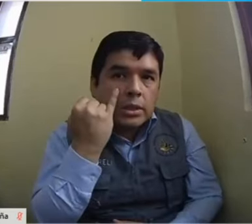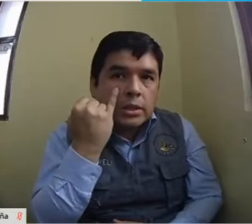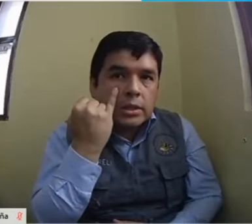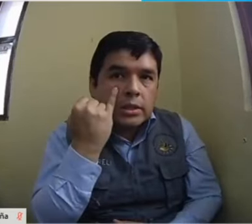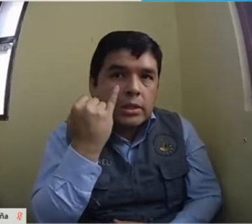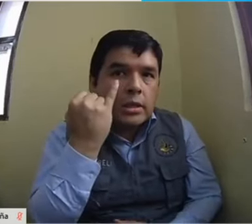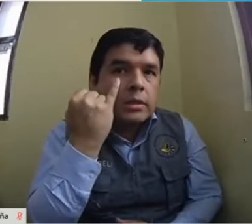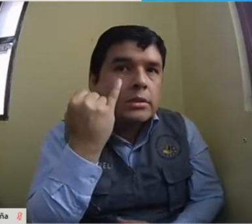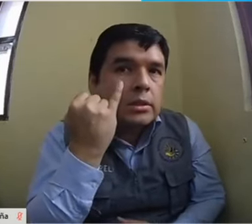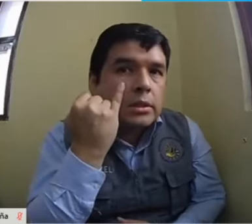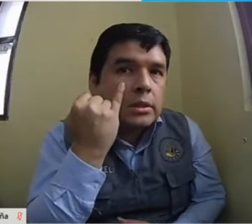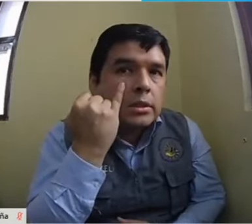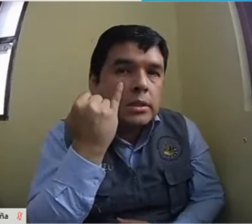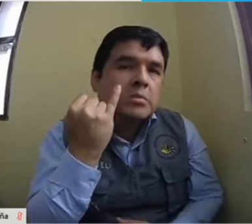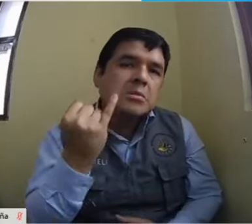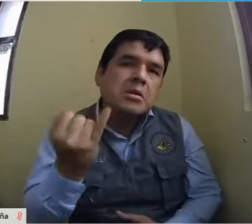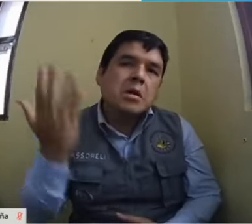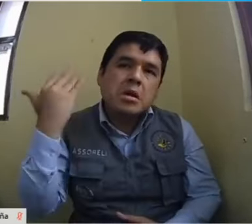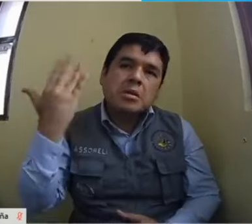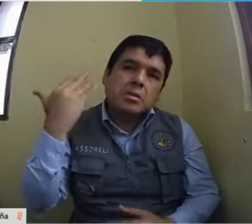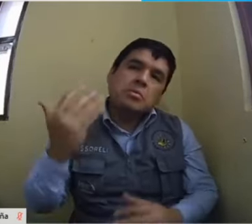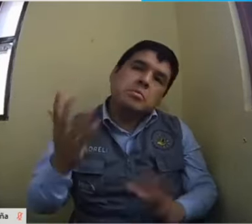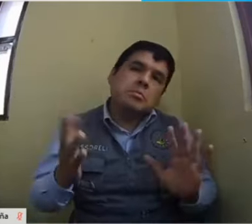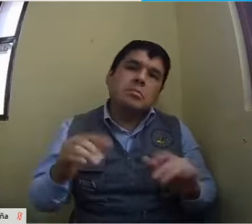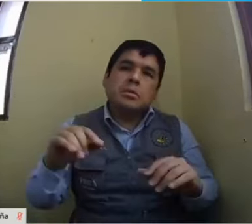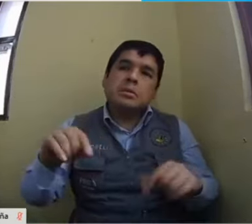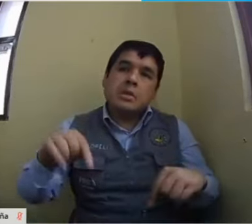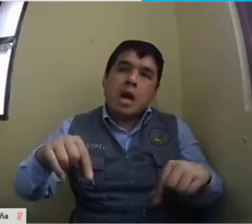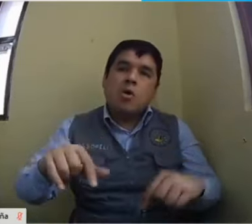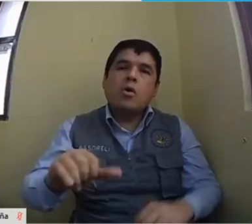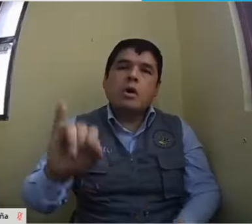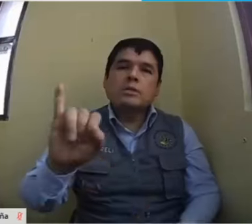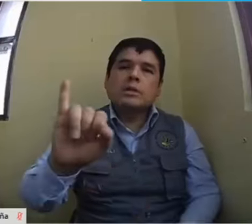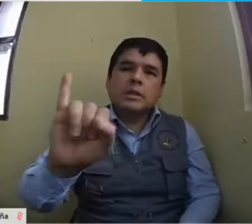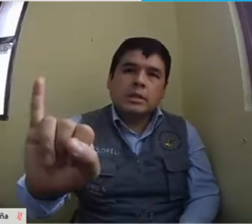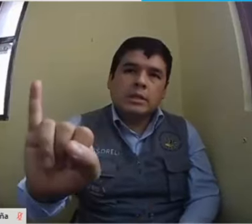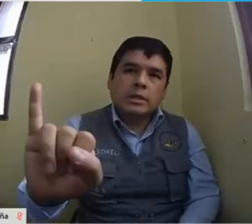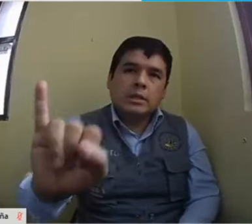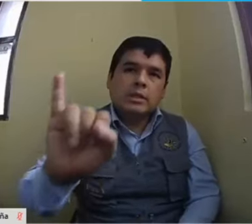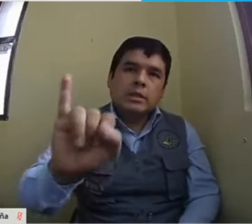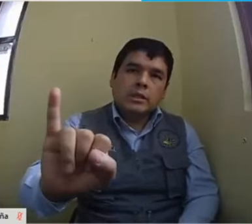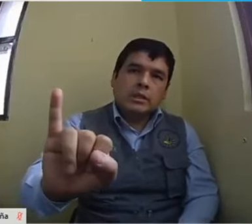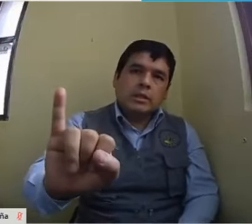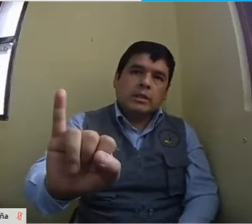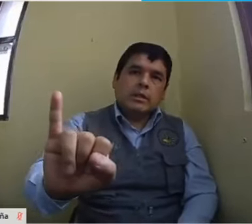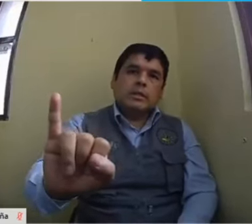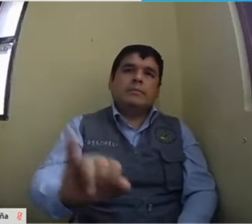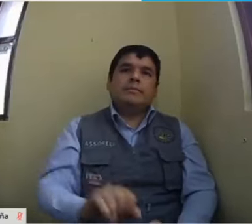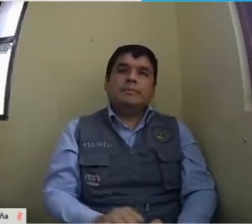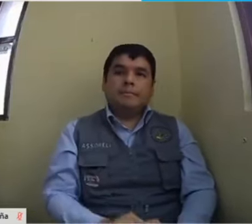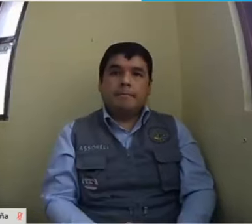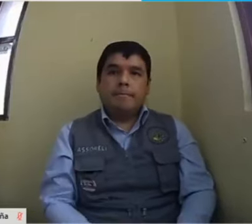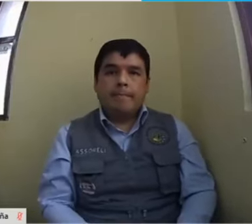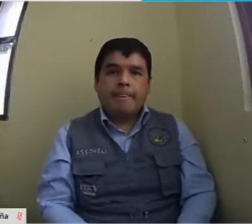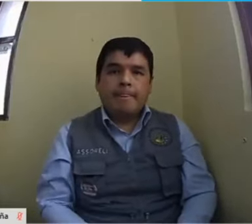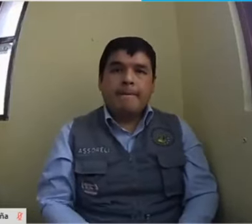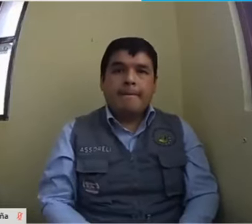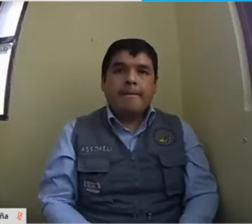La seña antigua era el mismo meñique en el ojo. Pueden verla seguramente en algunas personas sordas también que la utilicen,